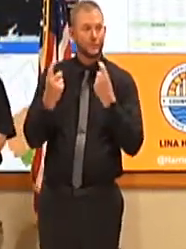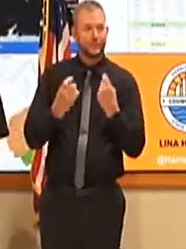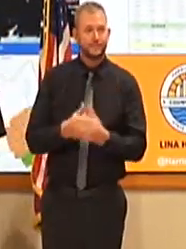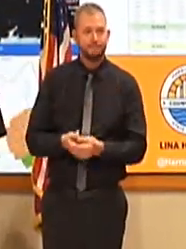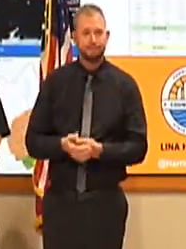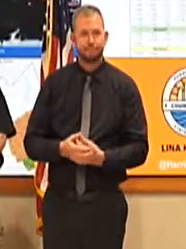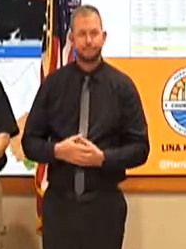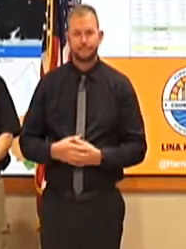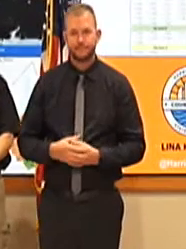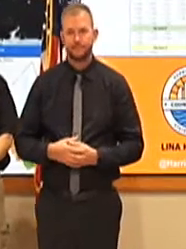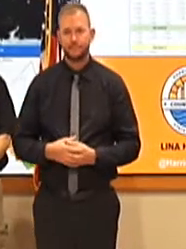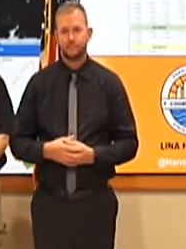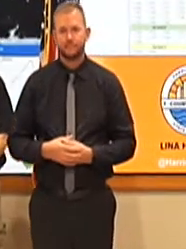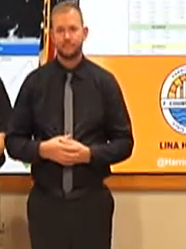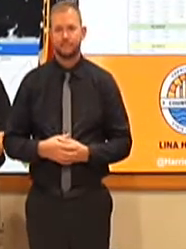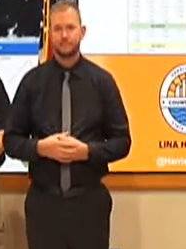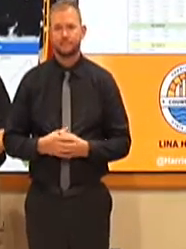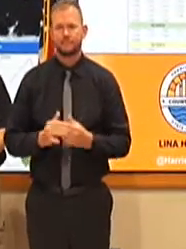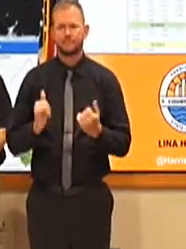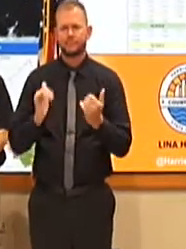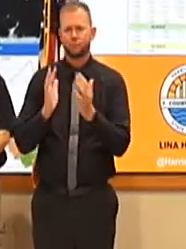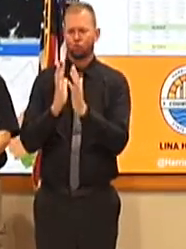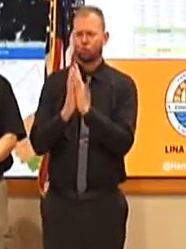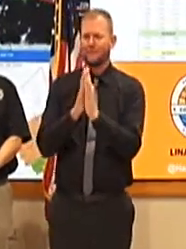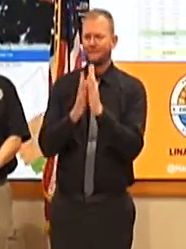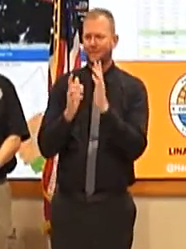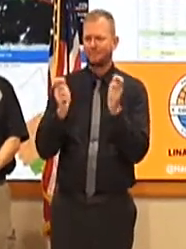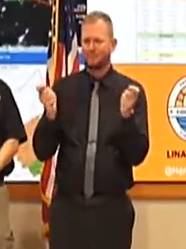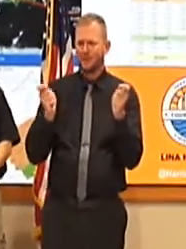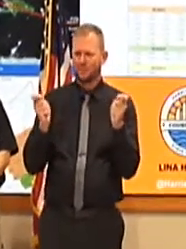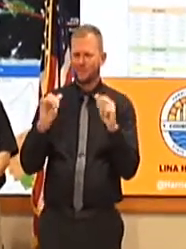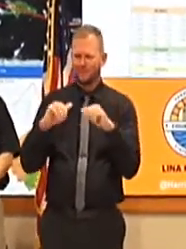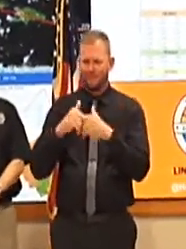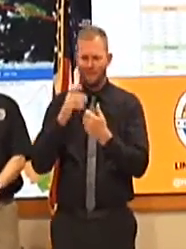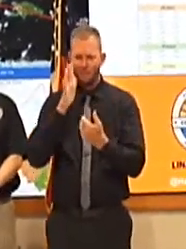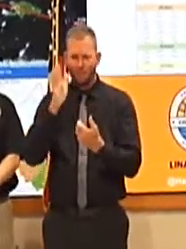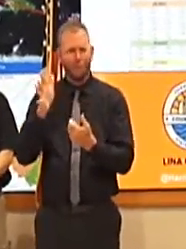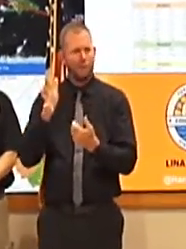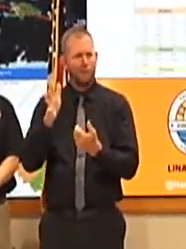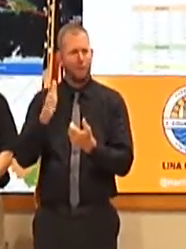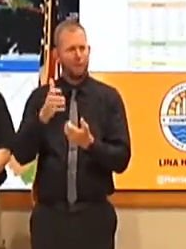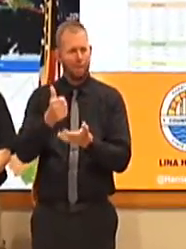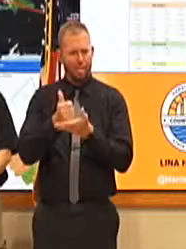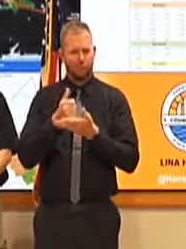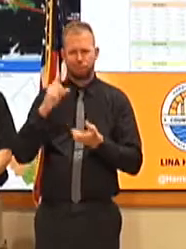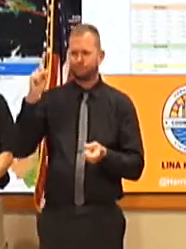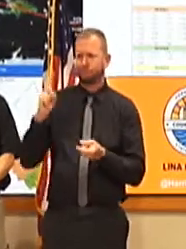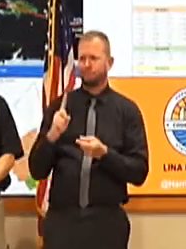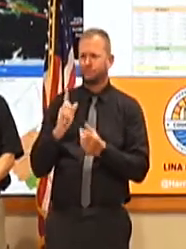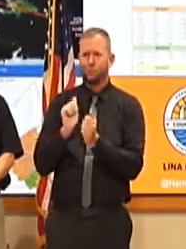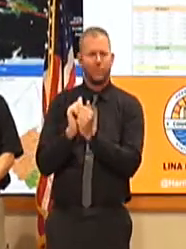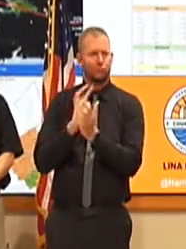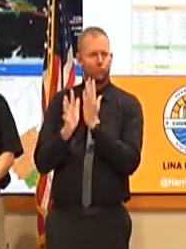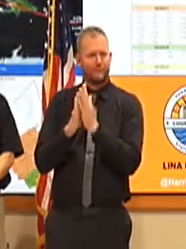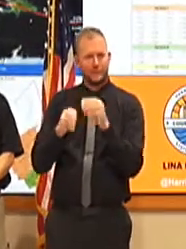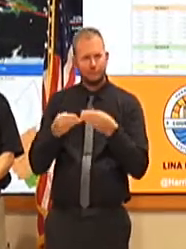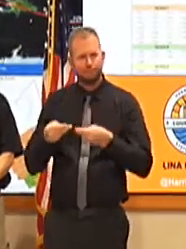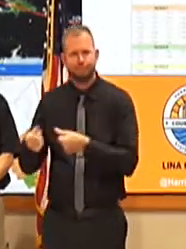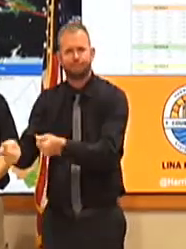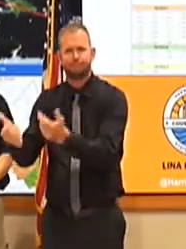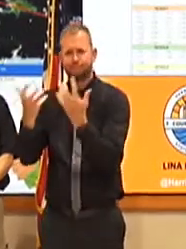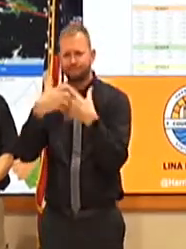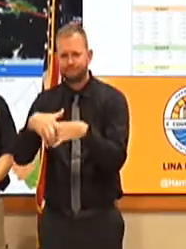What traffic management measures are in place to help evacuees get out quickly? Will contraflow lanes be open, and if so,